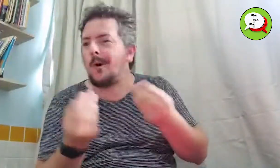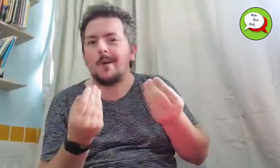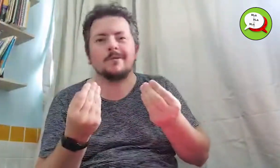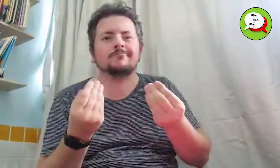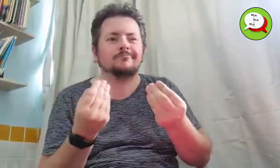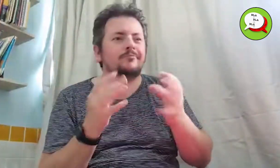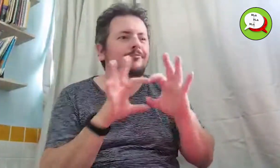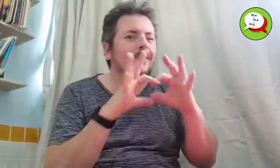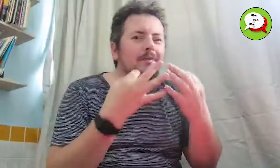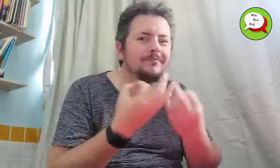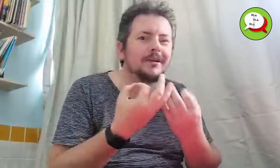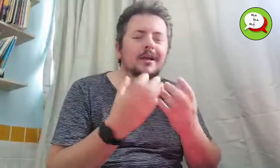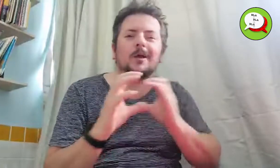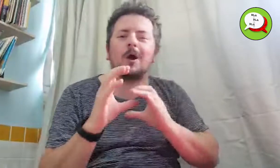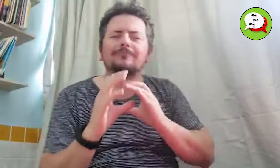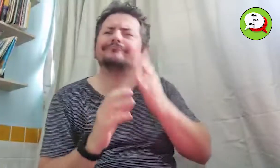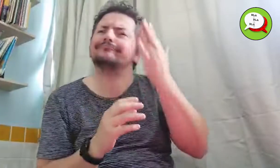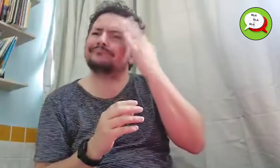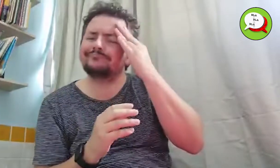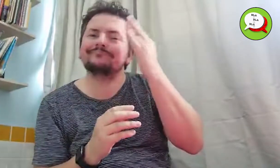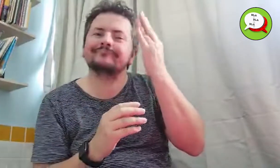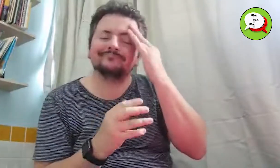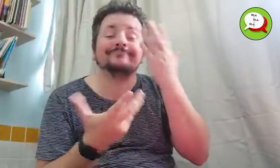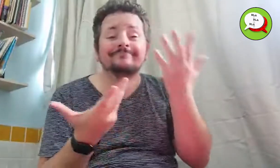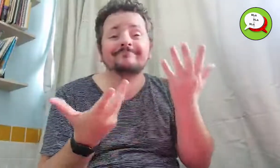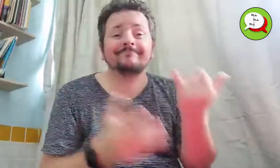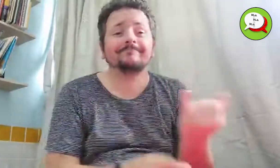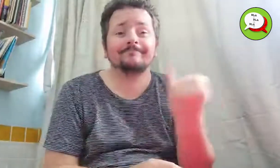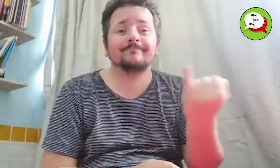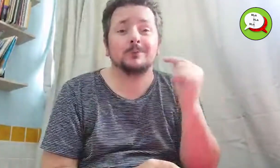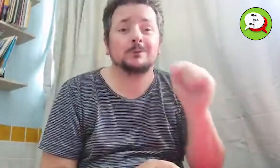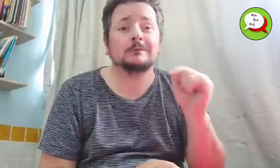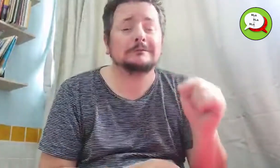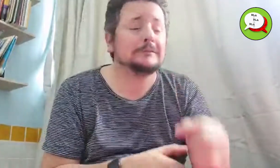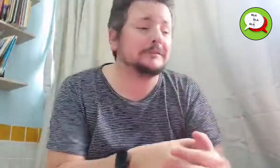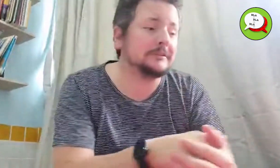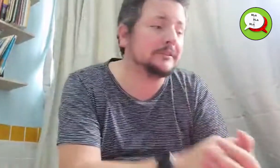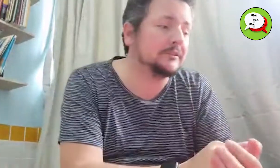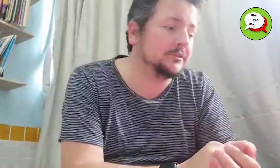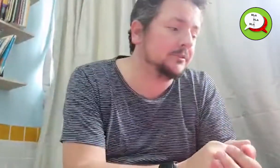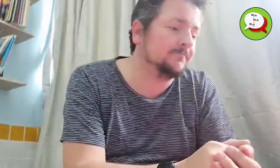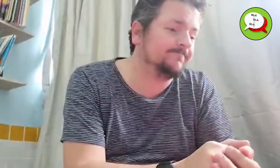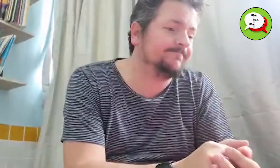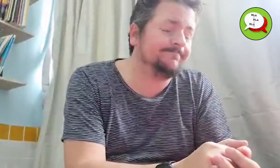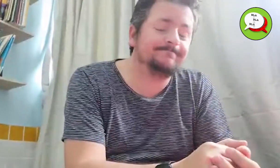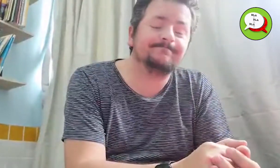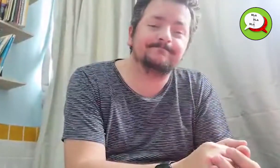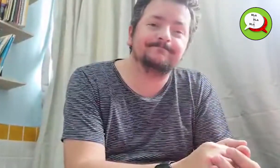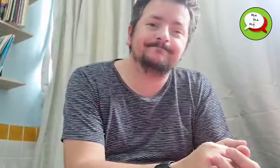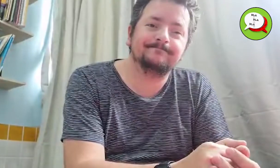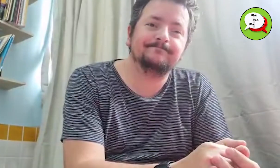pode entender o mundo, com que ele pode se comunicar com a sua família. Então, isso é muito